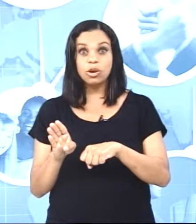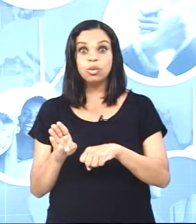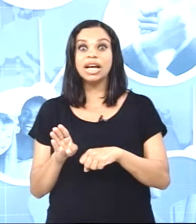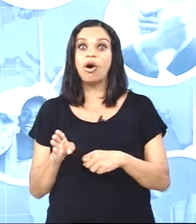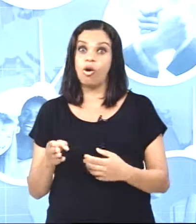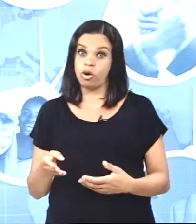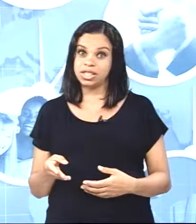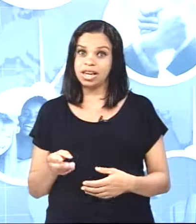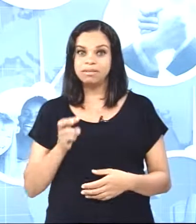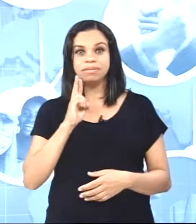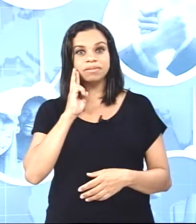Segunda rosa.